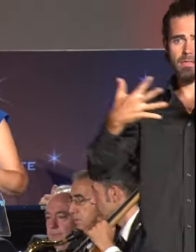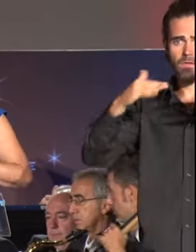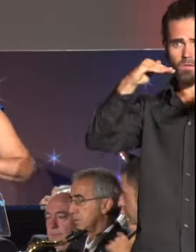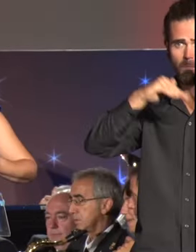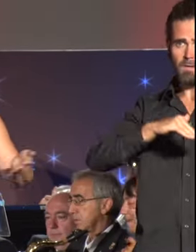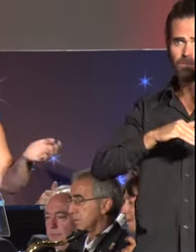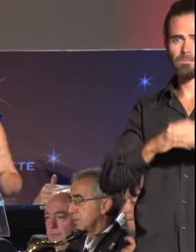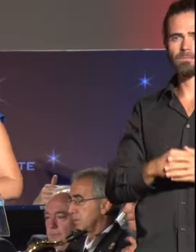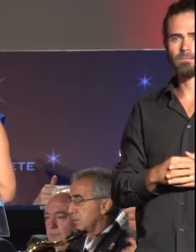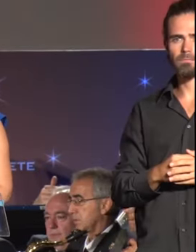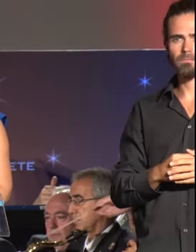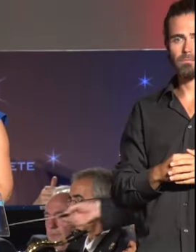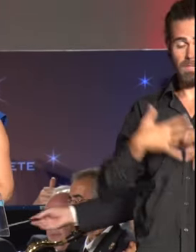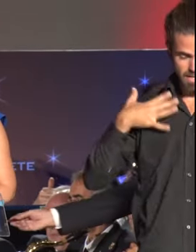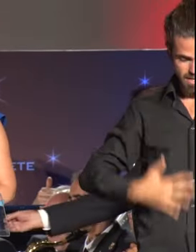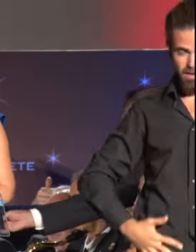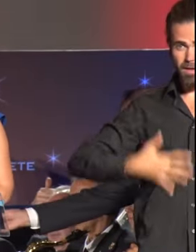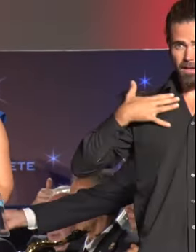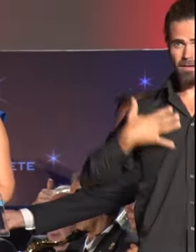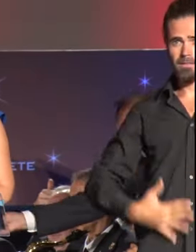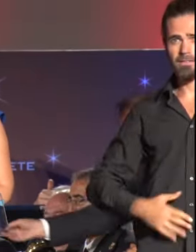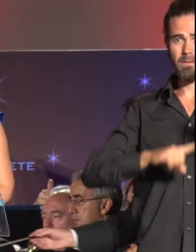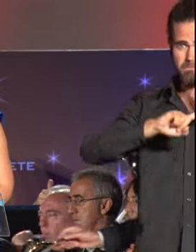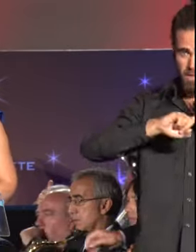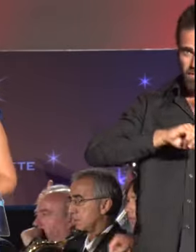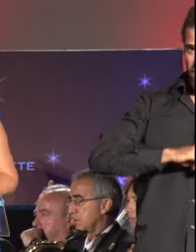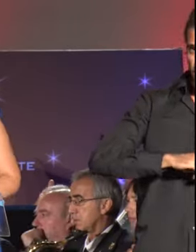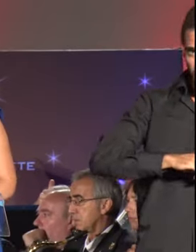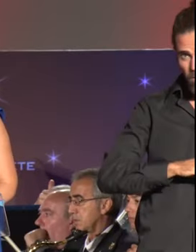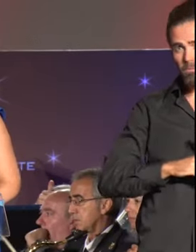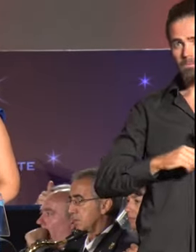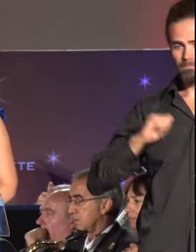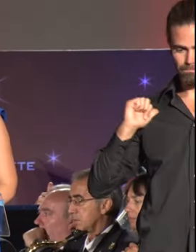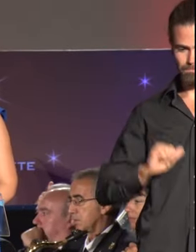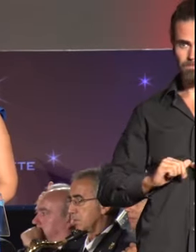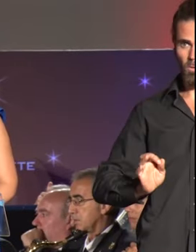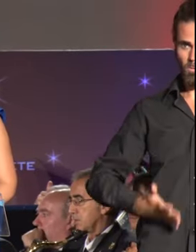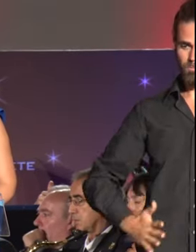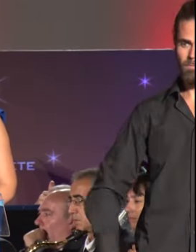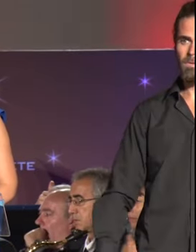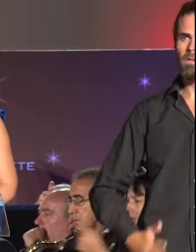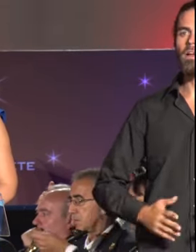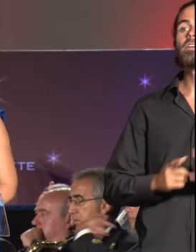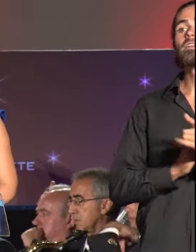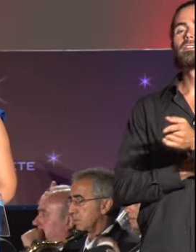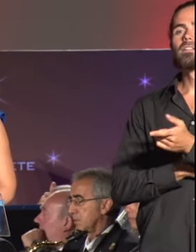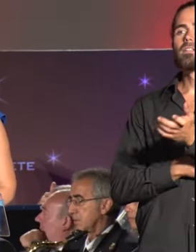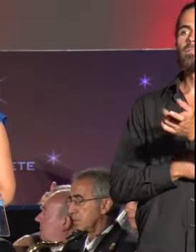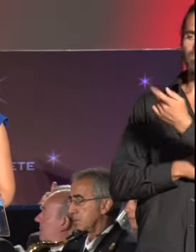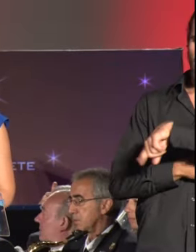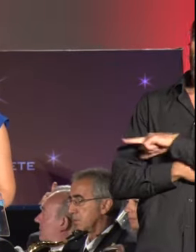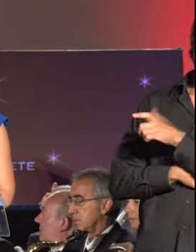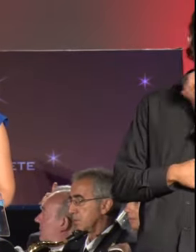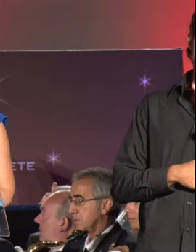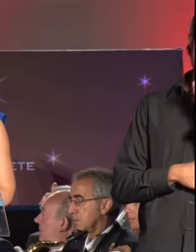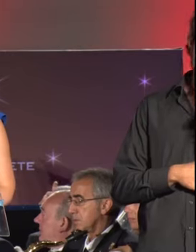por supuesto tener el traje de manchego y de manchega, pero se entiende y todos entendemos que a todos ellos, a todas ellas, les mueve su amor